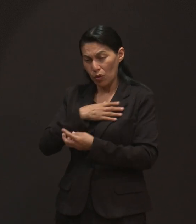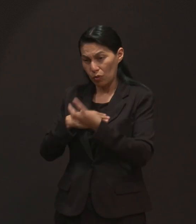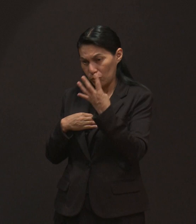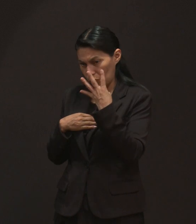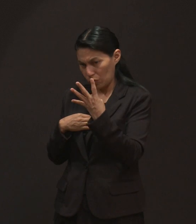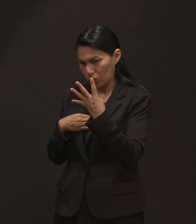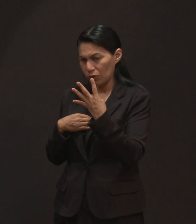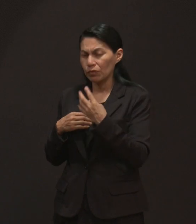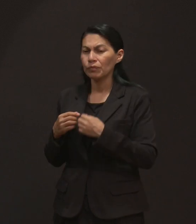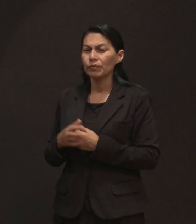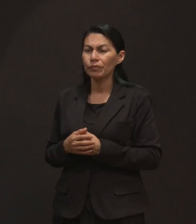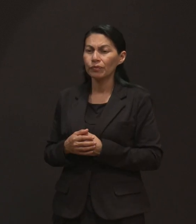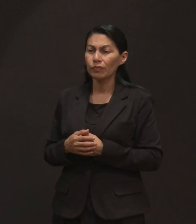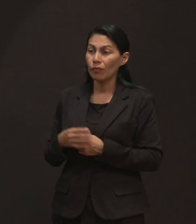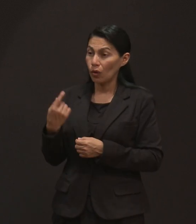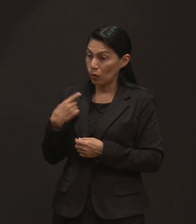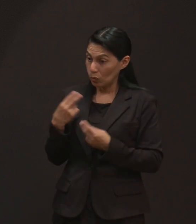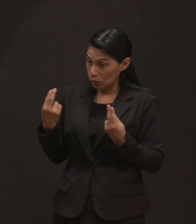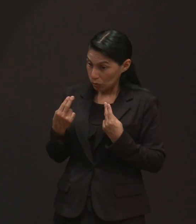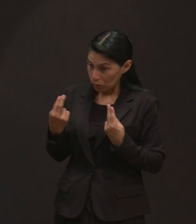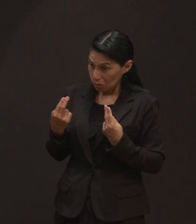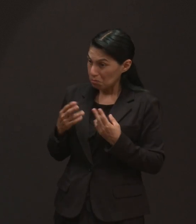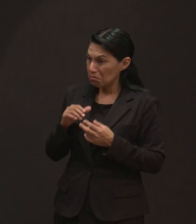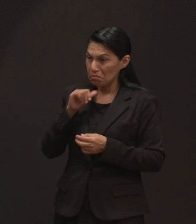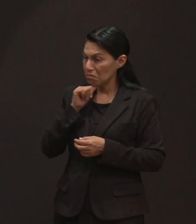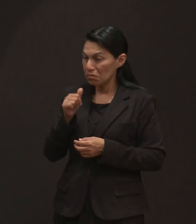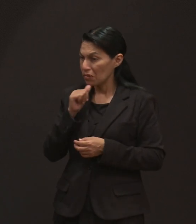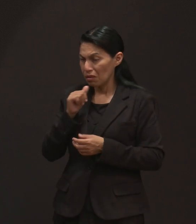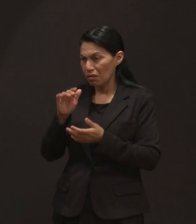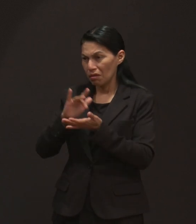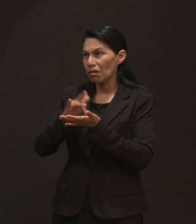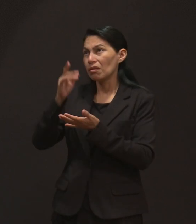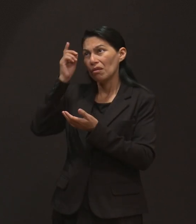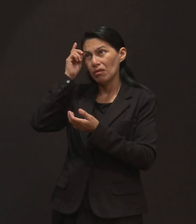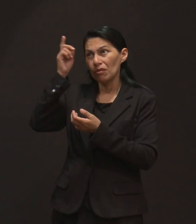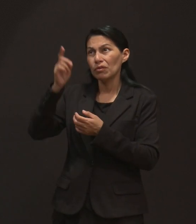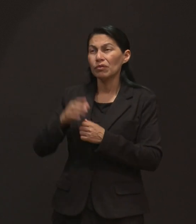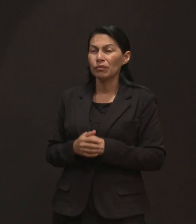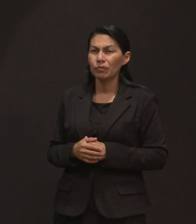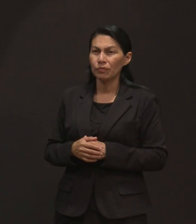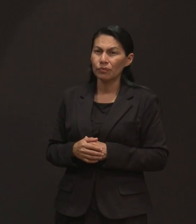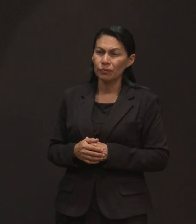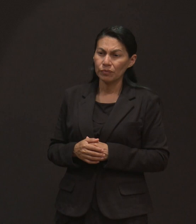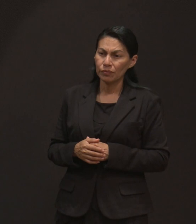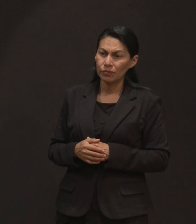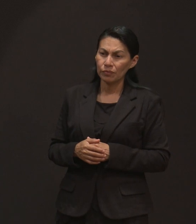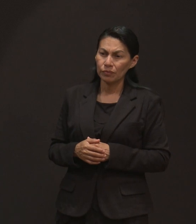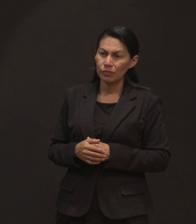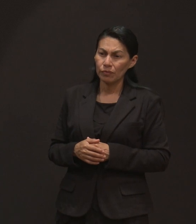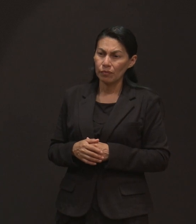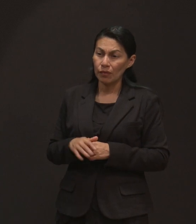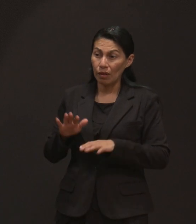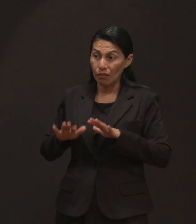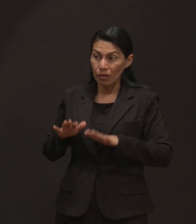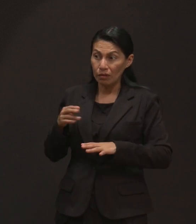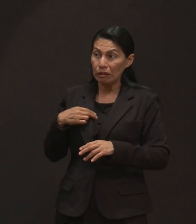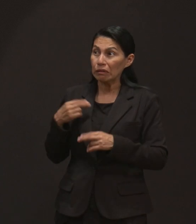Tengo 4 hijos y, pues, no nos ha faltado, gracias a Dios. Cuando he estado así